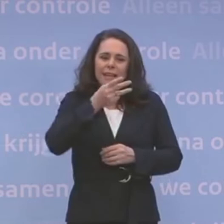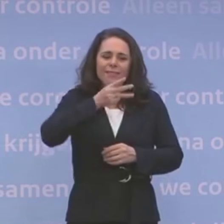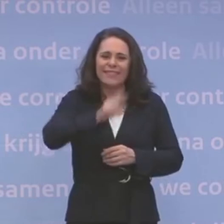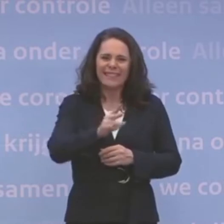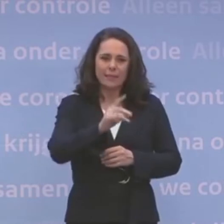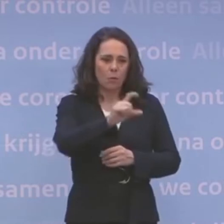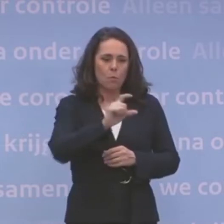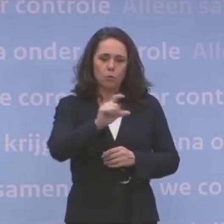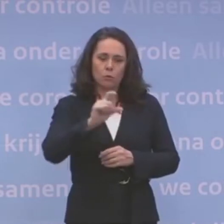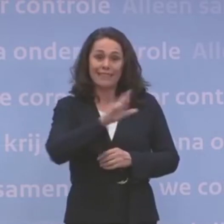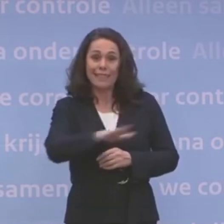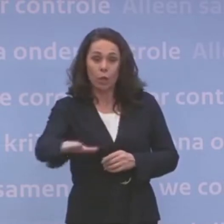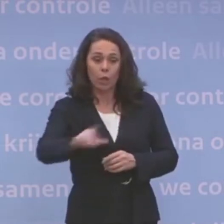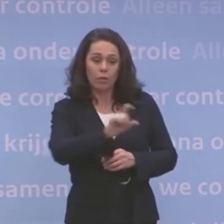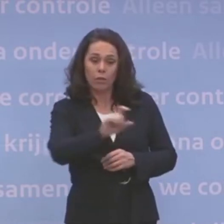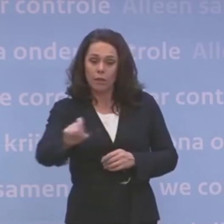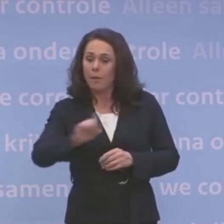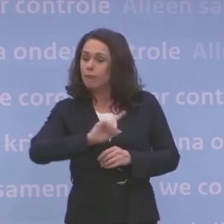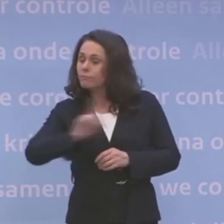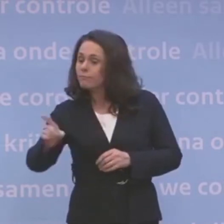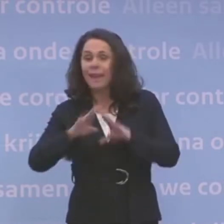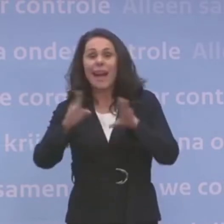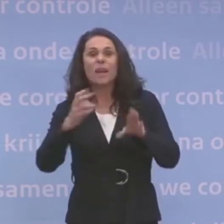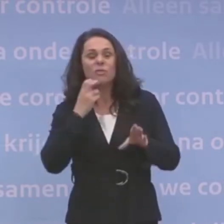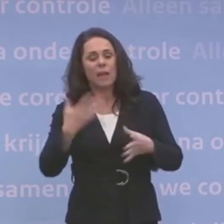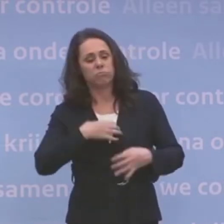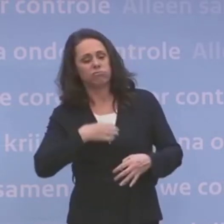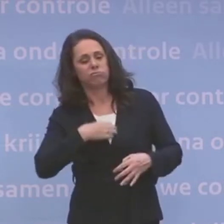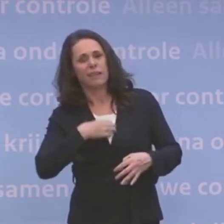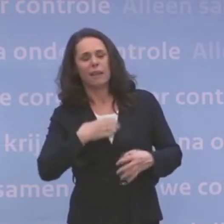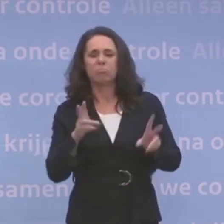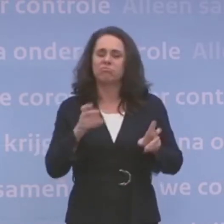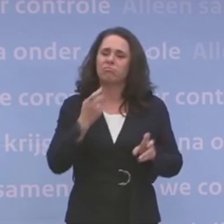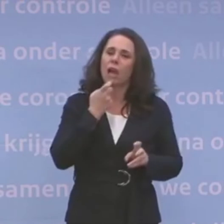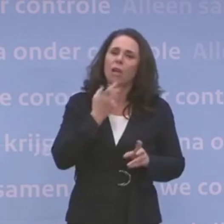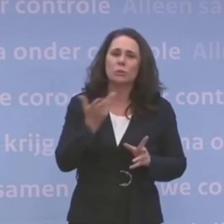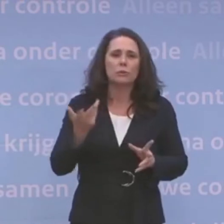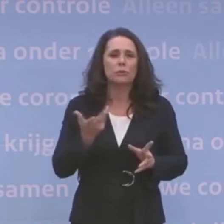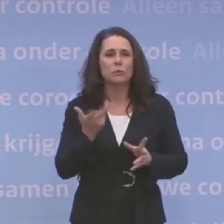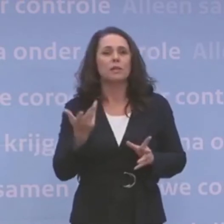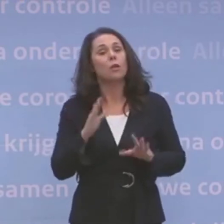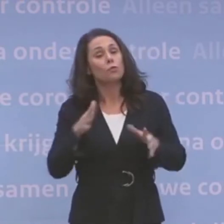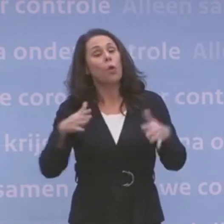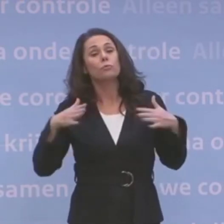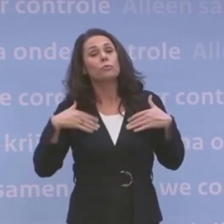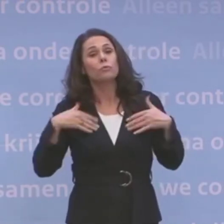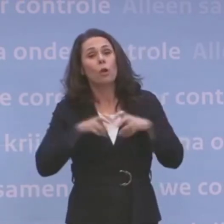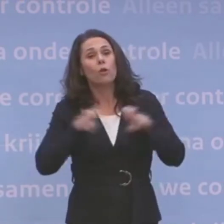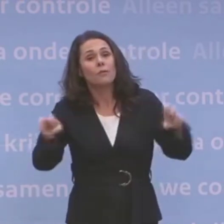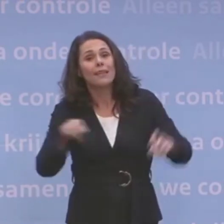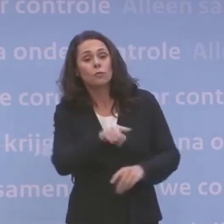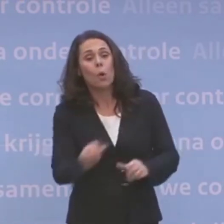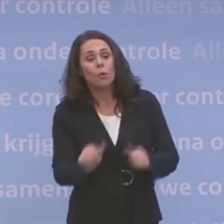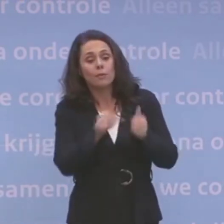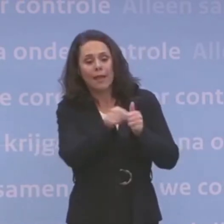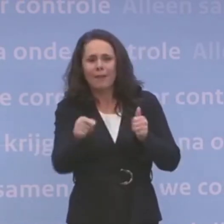bemonsteringen van kinderen die naar de huisarts gingen met griepachtige klachten, wat dus soms door coronavirus kan worden veroorzaakt, al die